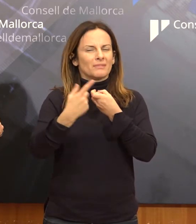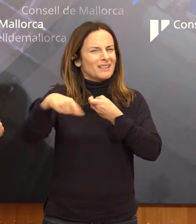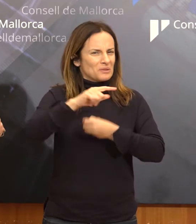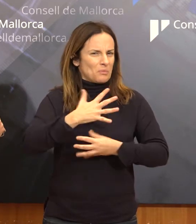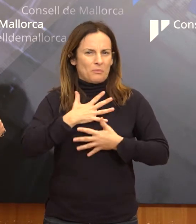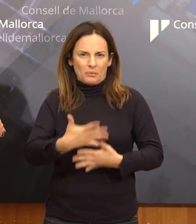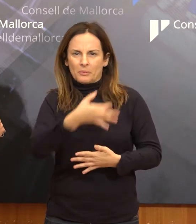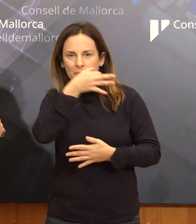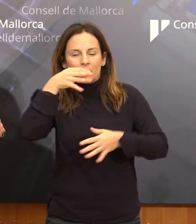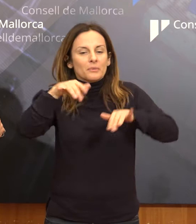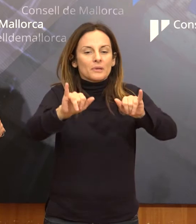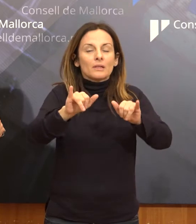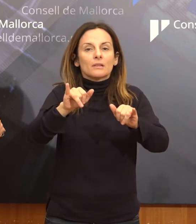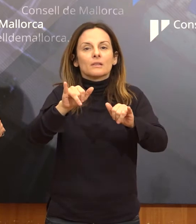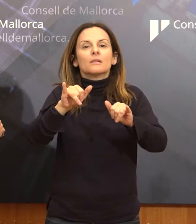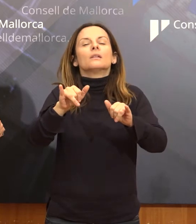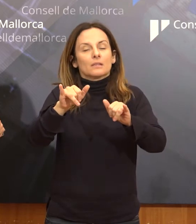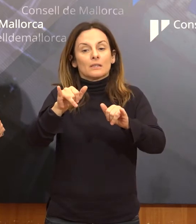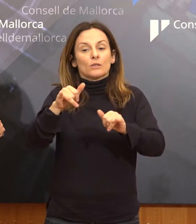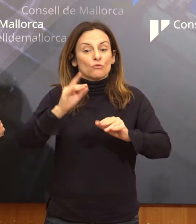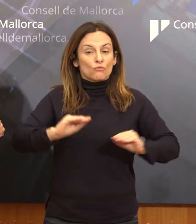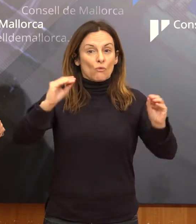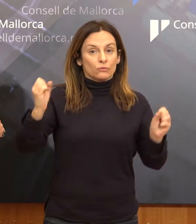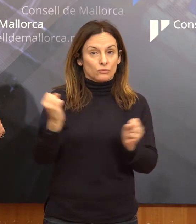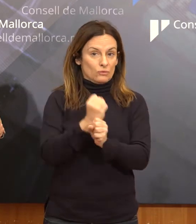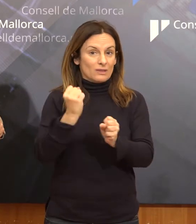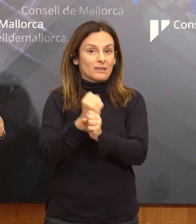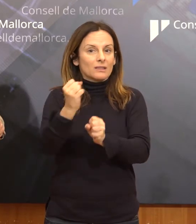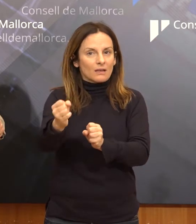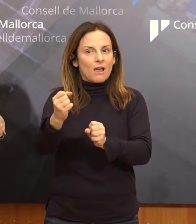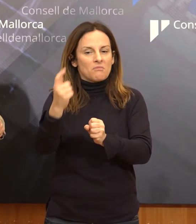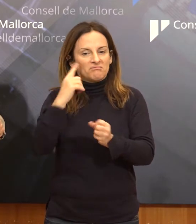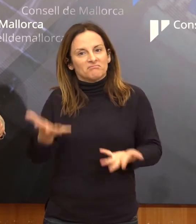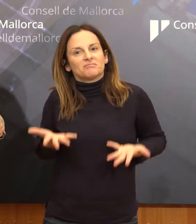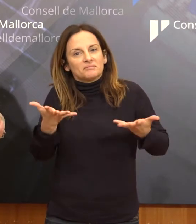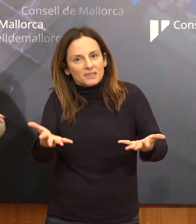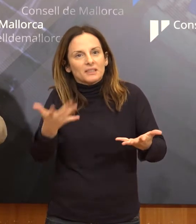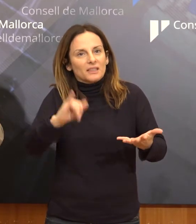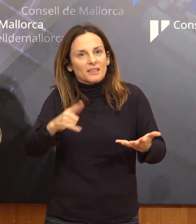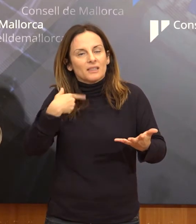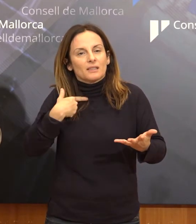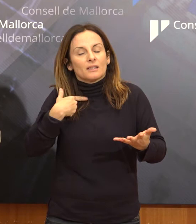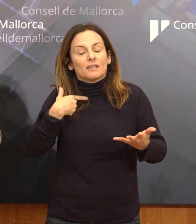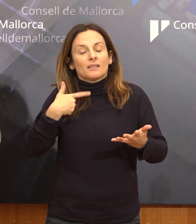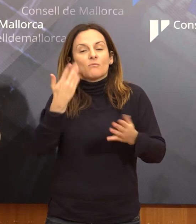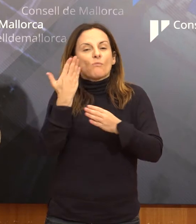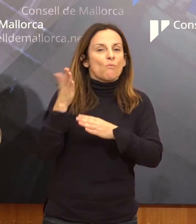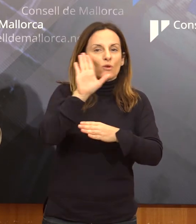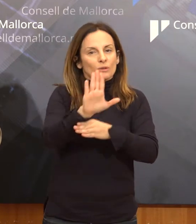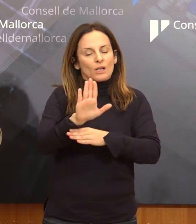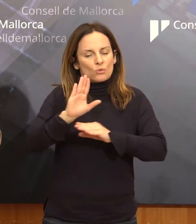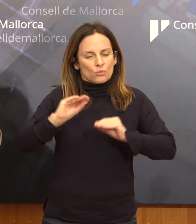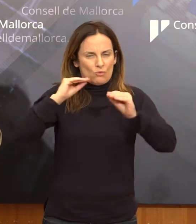que han decidido mostrar las creaciones de compartir cómo es el día a día el resto de la sociedad muy latina